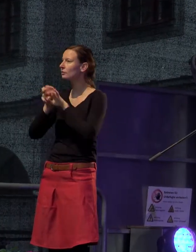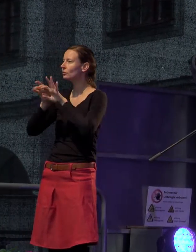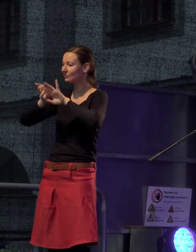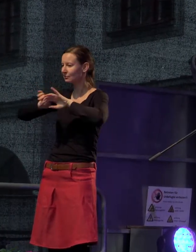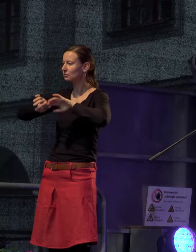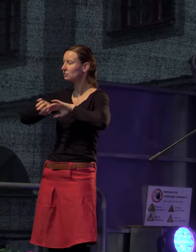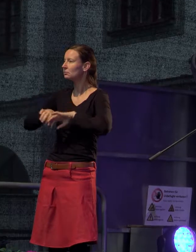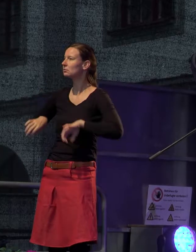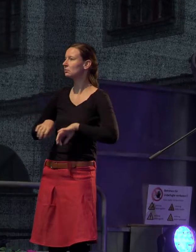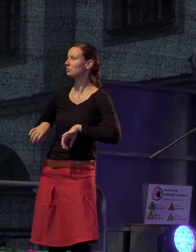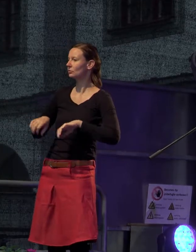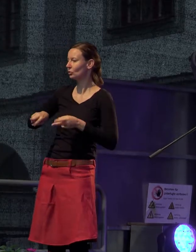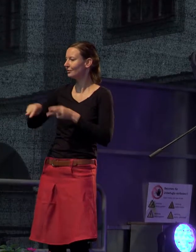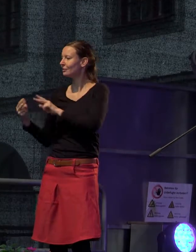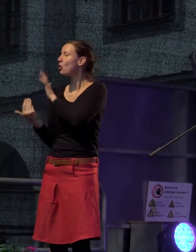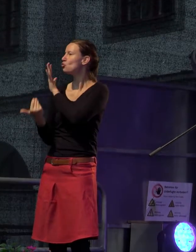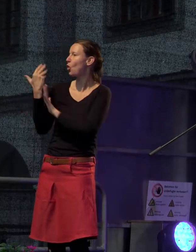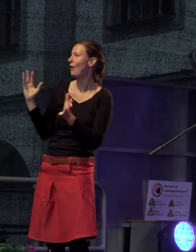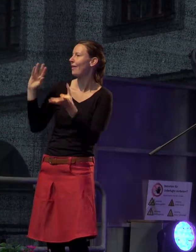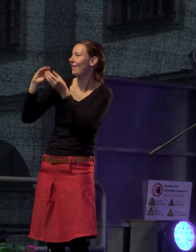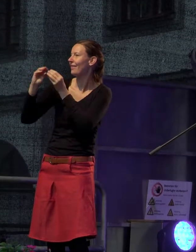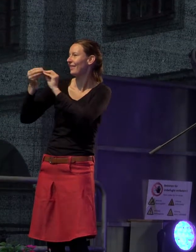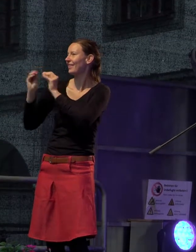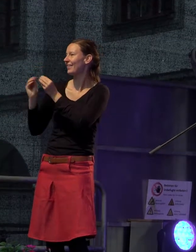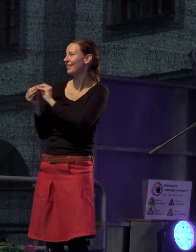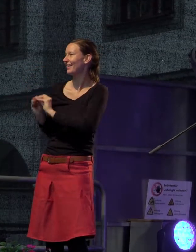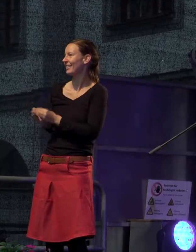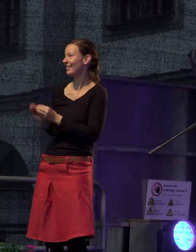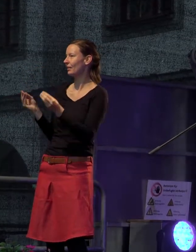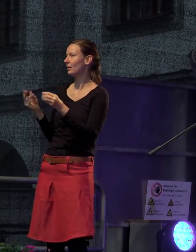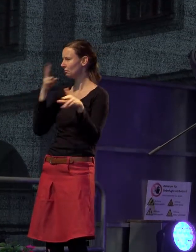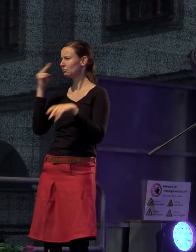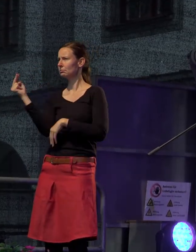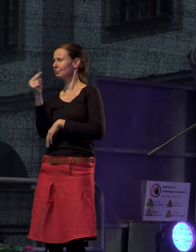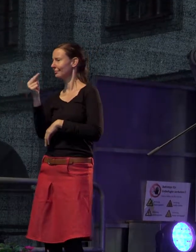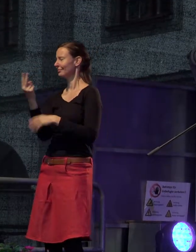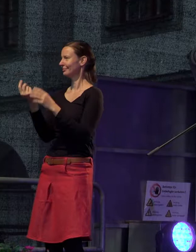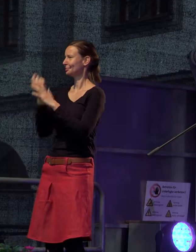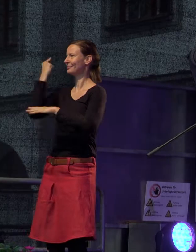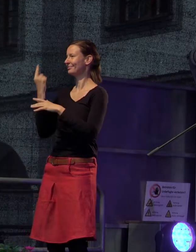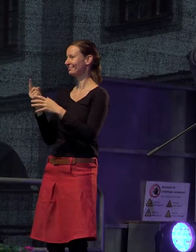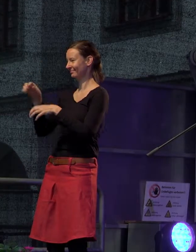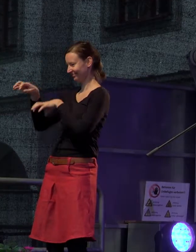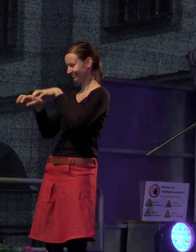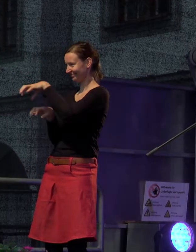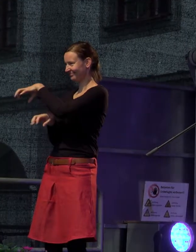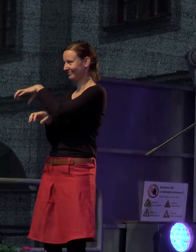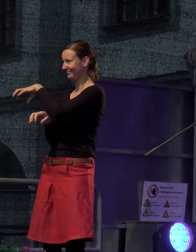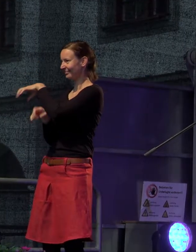zu neuen aus der ferne abstrakt wirkenden bild gefühlen zusammensetzt